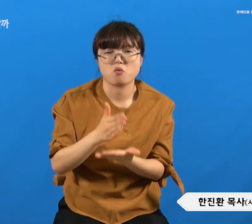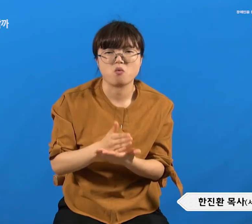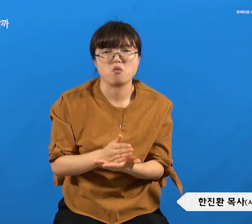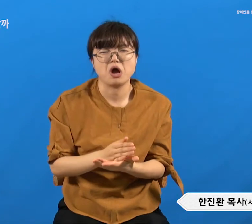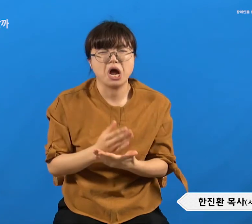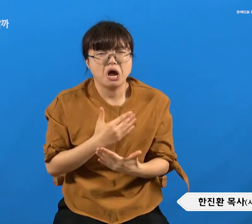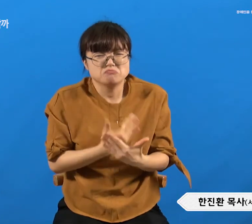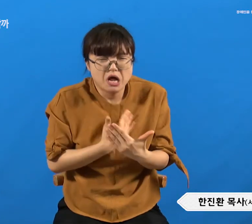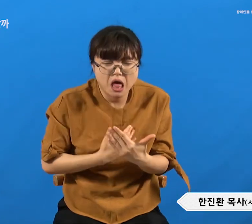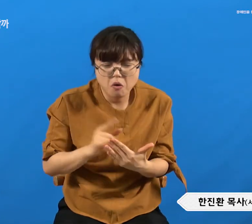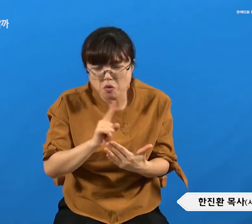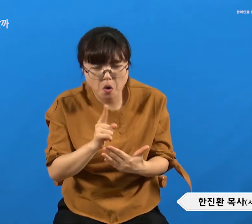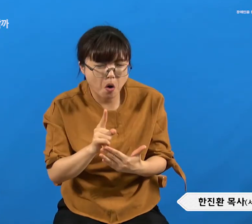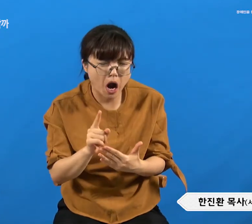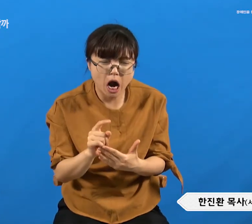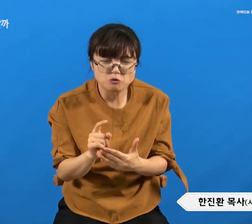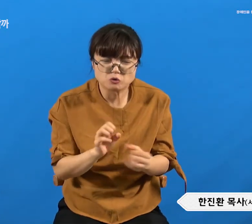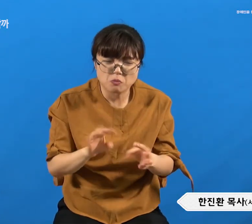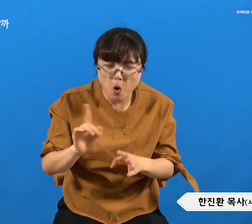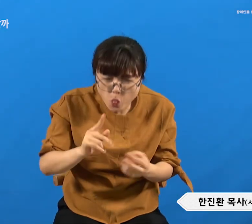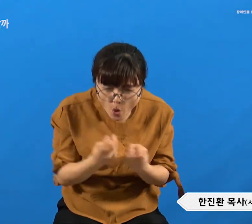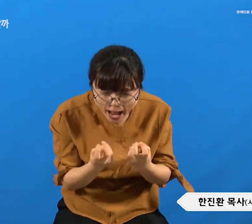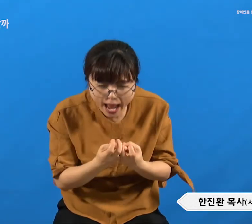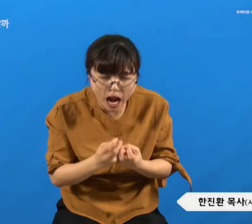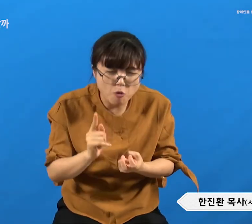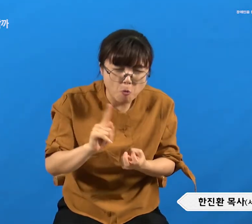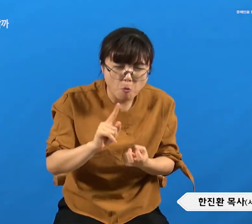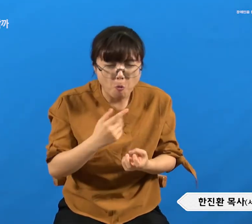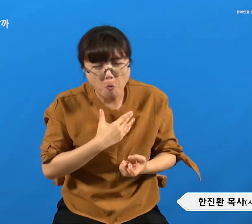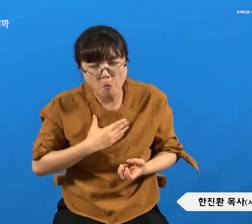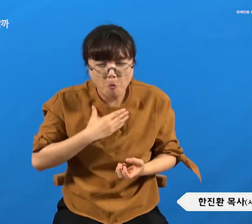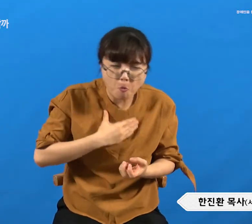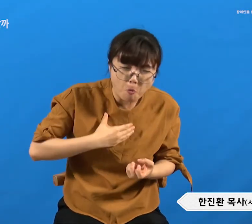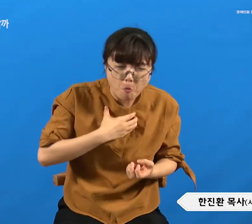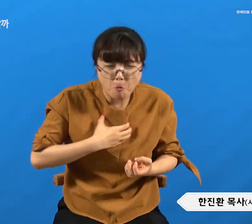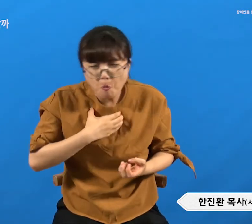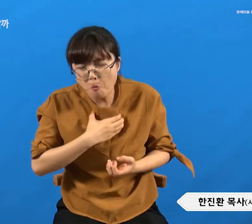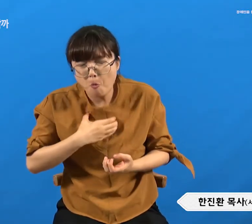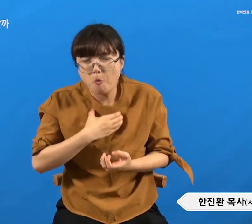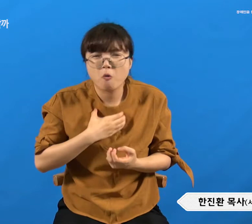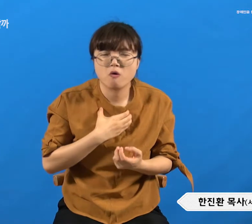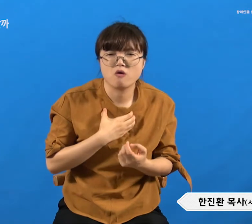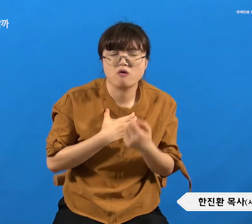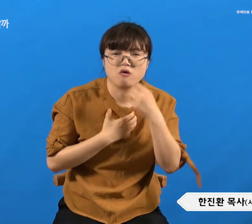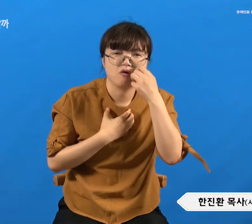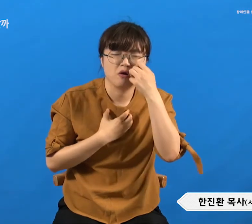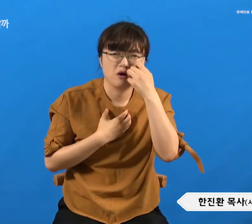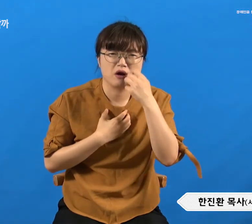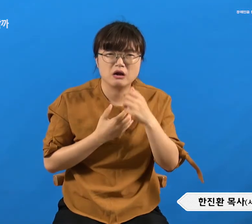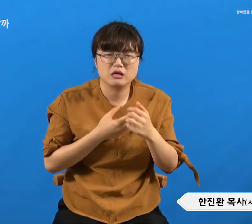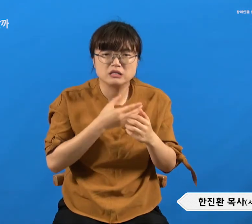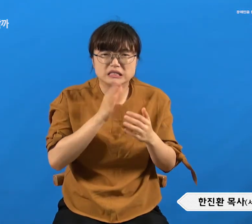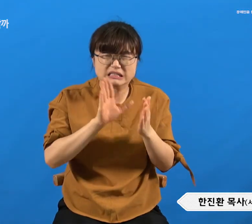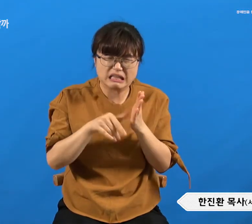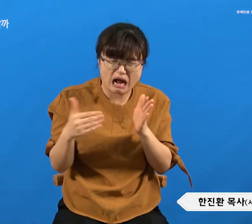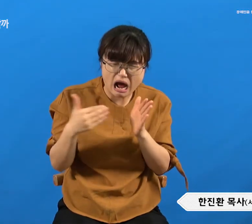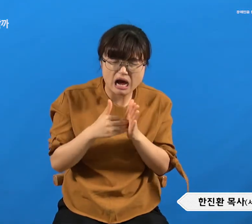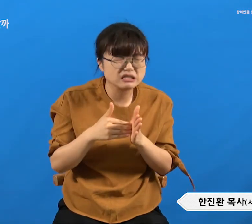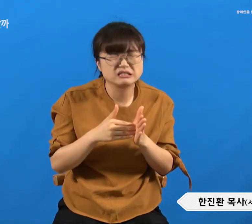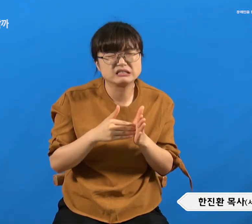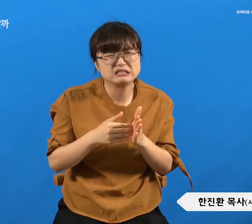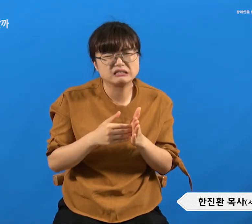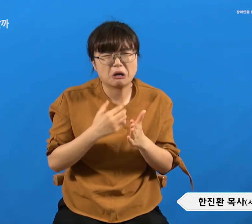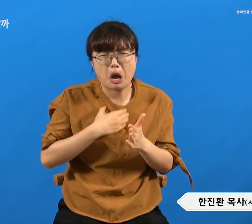그냥 불안하고 이거 놓치면 어떻게 할까 늘 걱정하고 후반전 마지막 될 때까지 그렇게 살다가